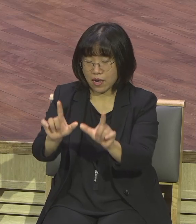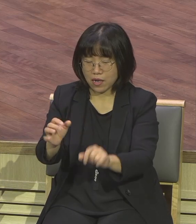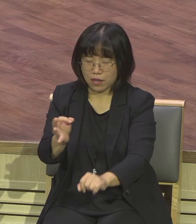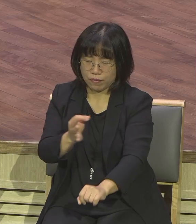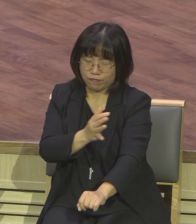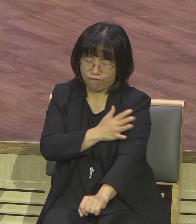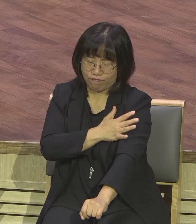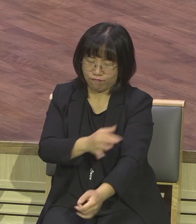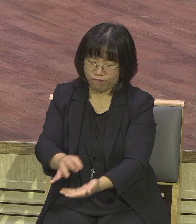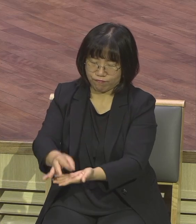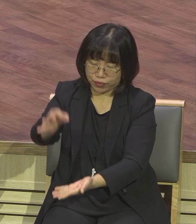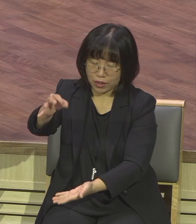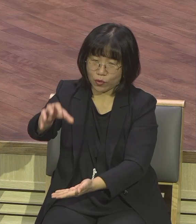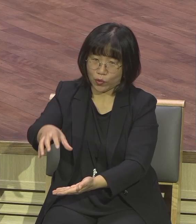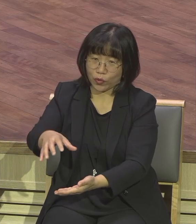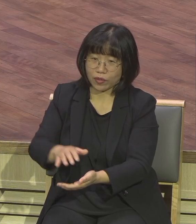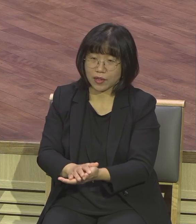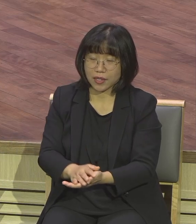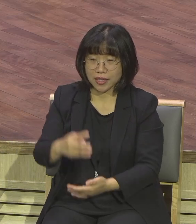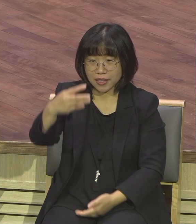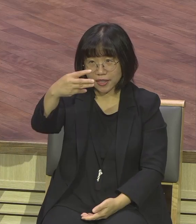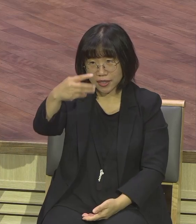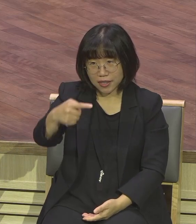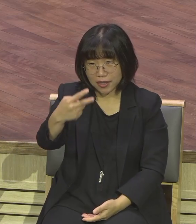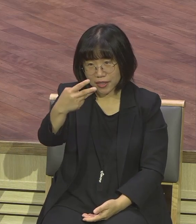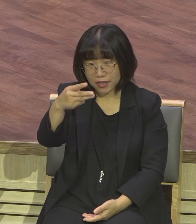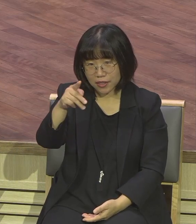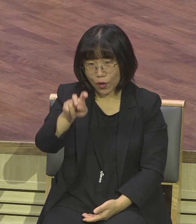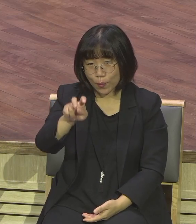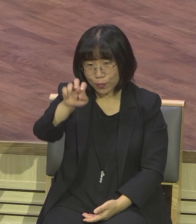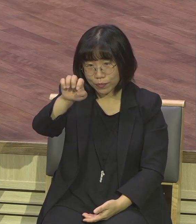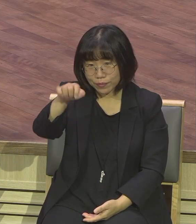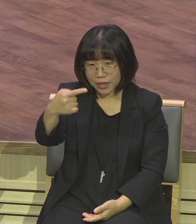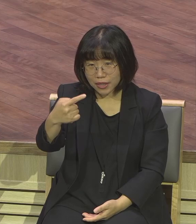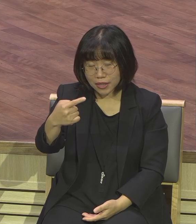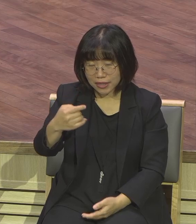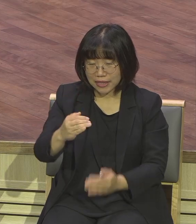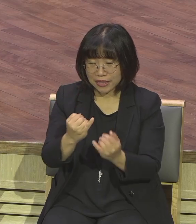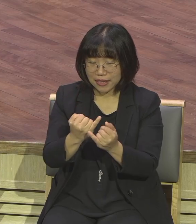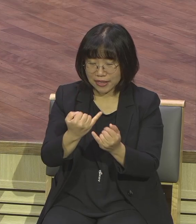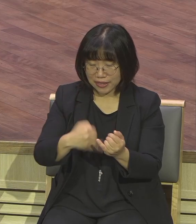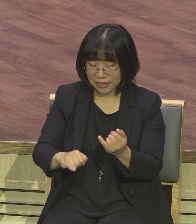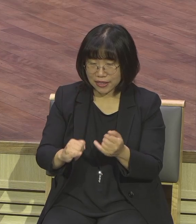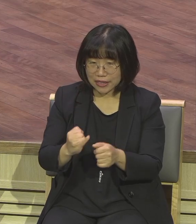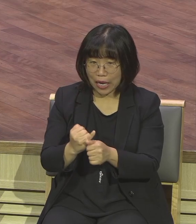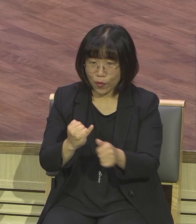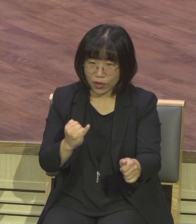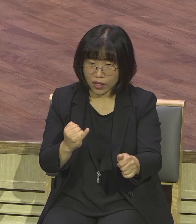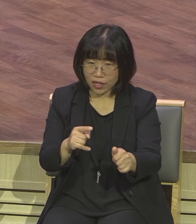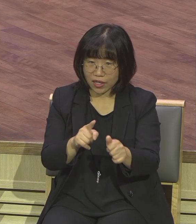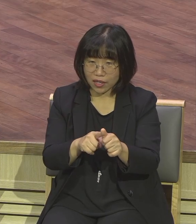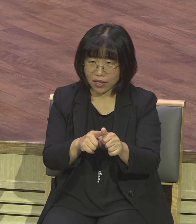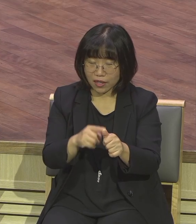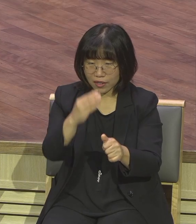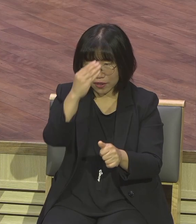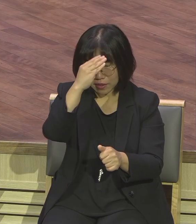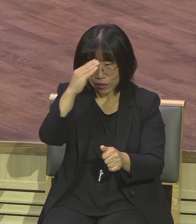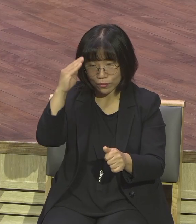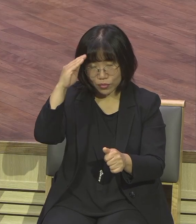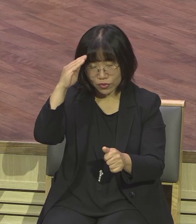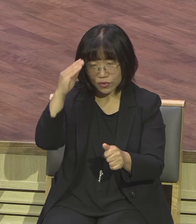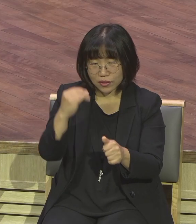사람. 트럼프 사위도 유대인이잖아요. 유대인 하면 미국에서는요 유대인 하면